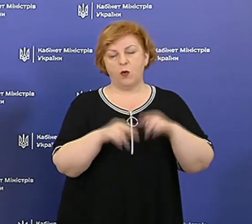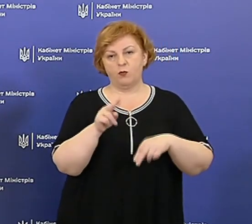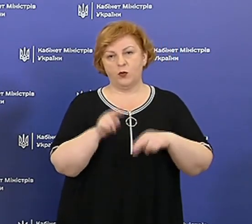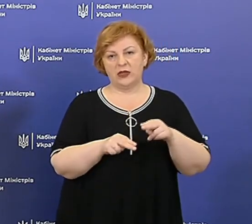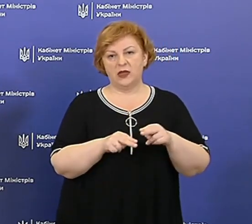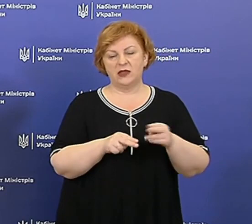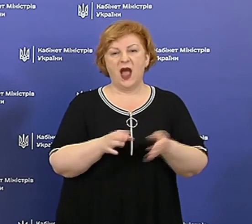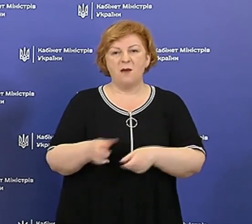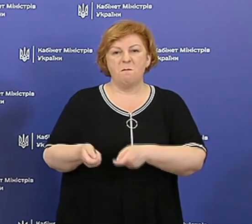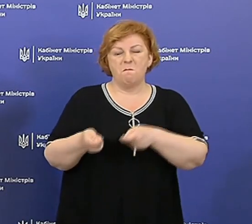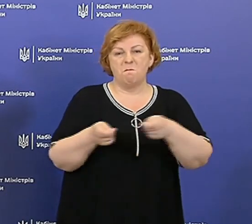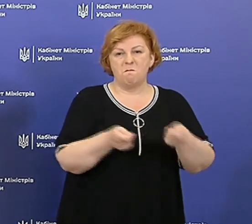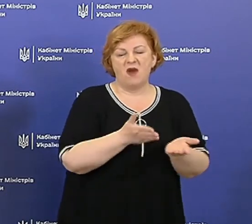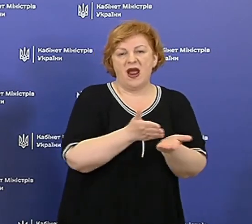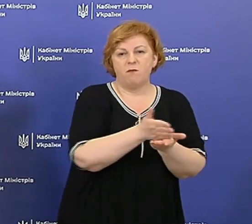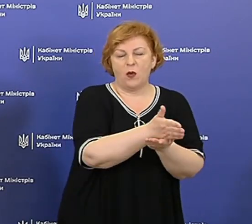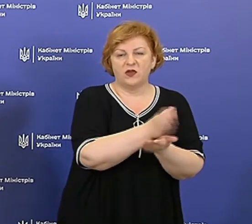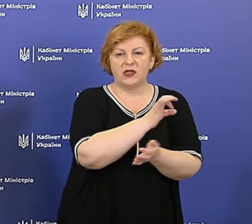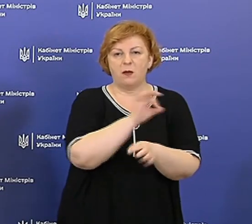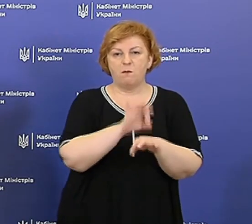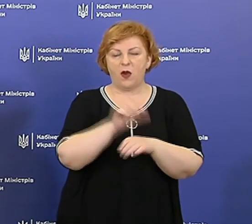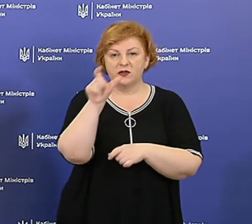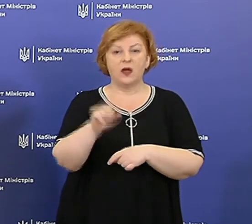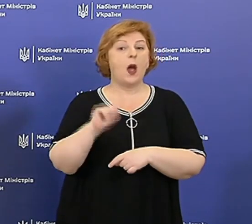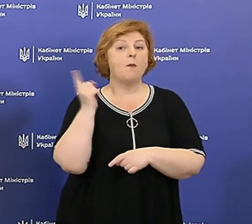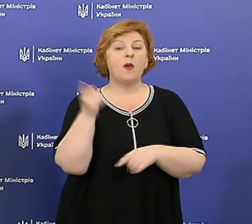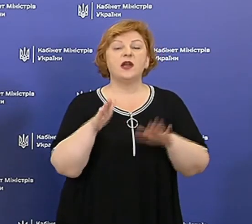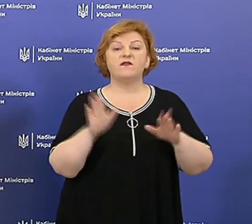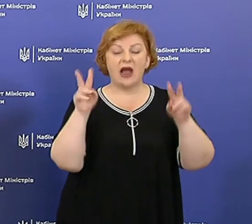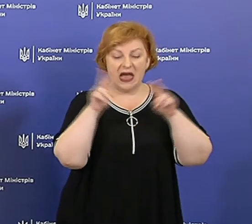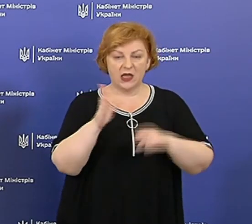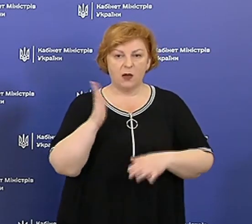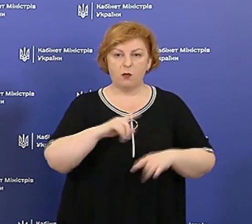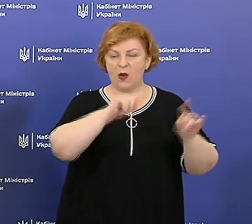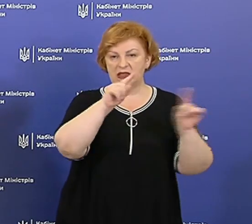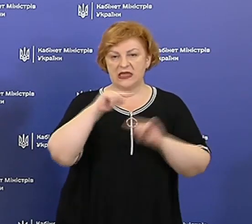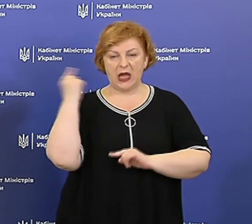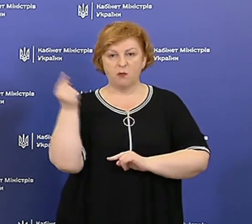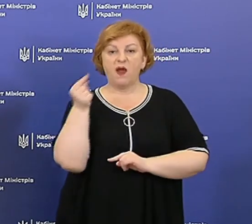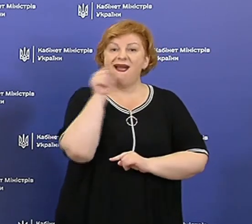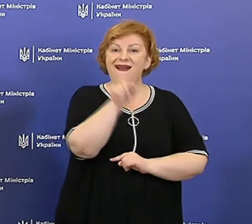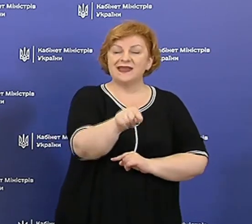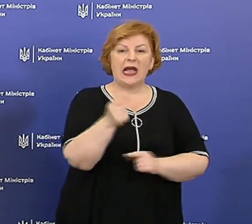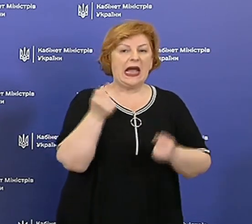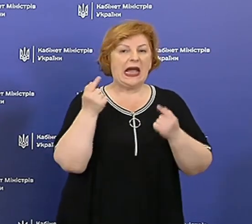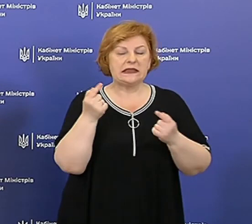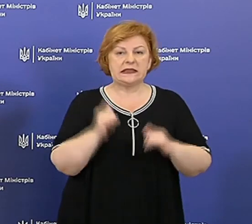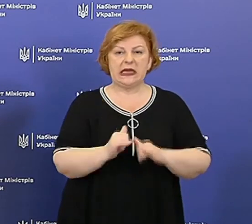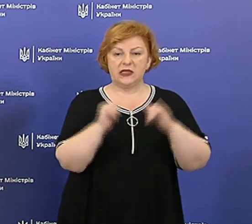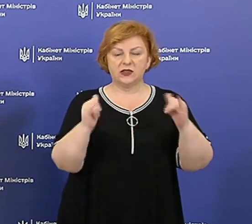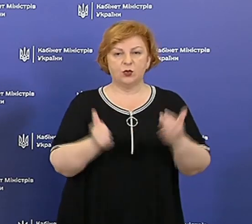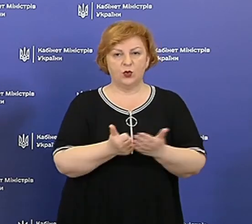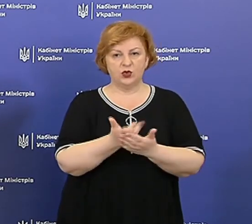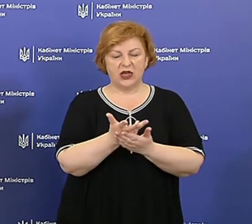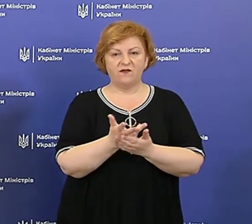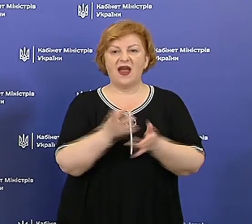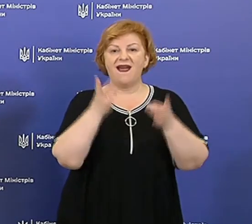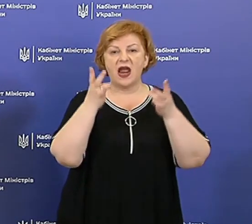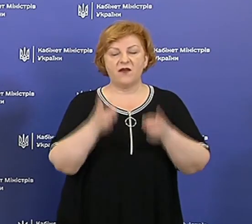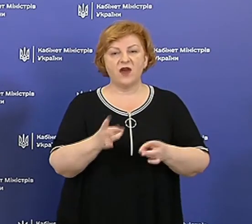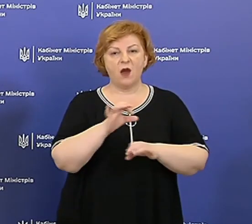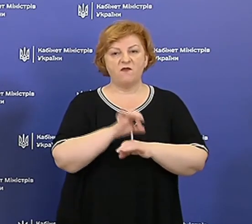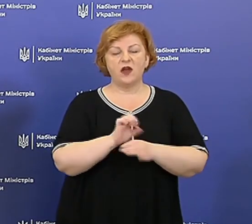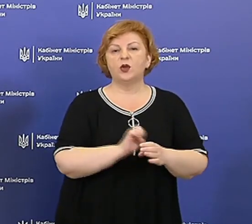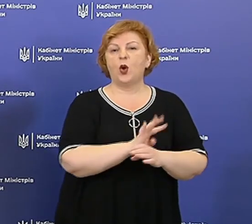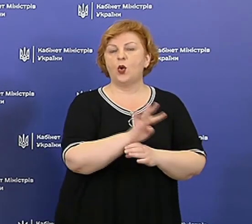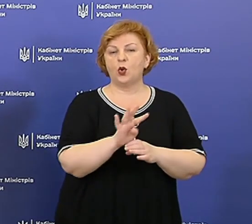маршрутів пацієнтів. На першому місці в нас по розгляду буде Закарпатська область, оскільки там значно зростає кількість випадків хворих